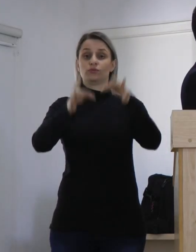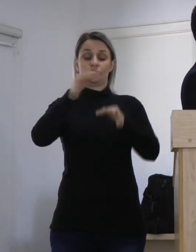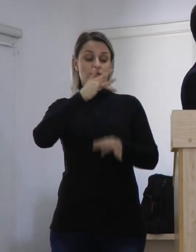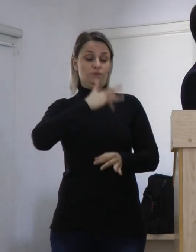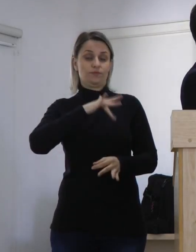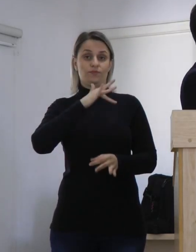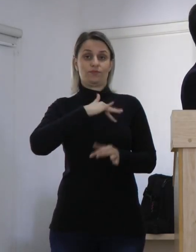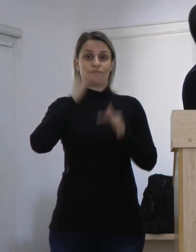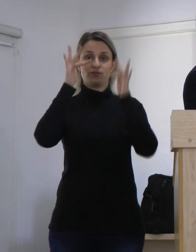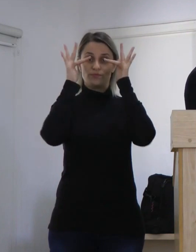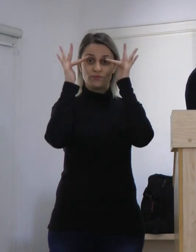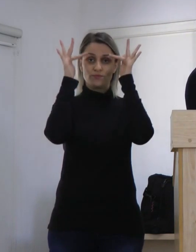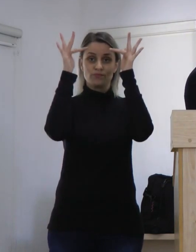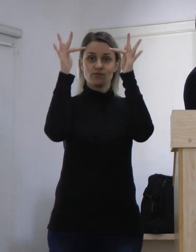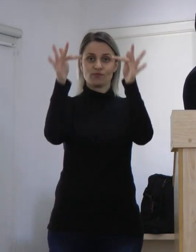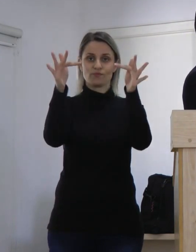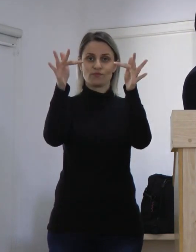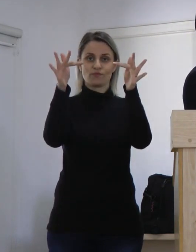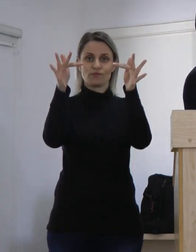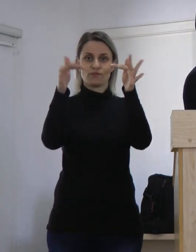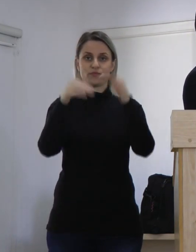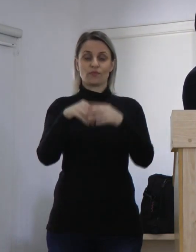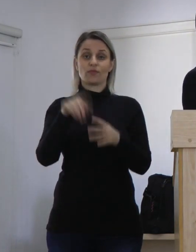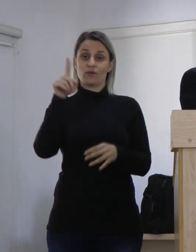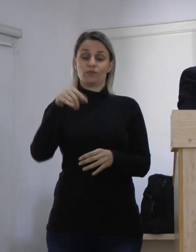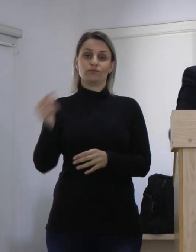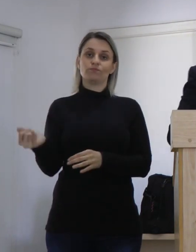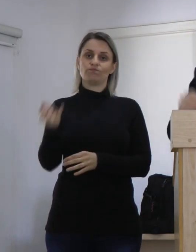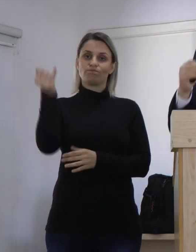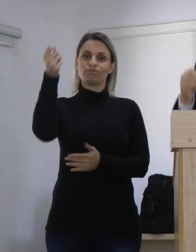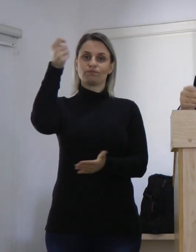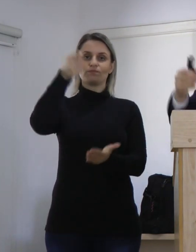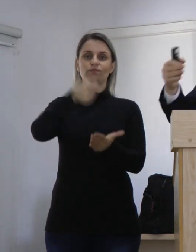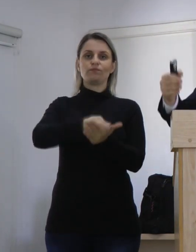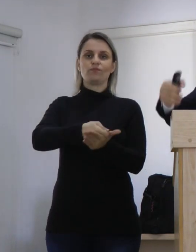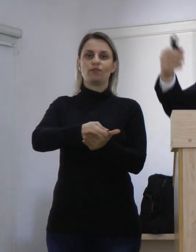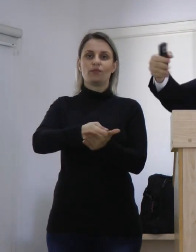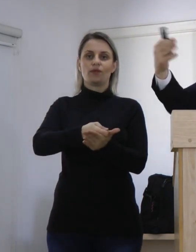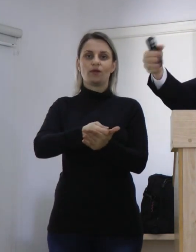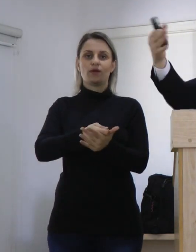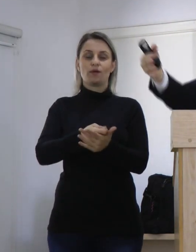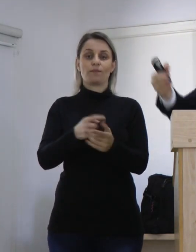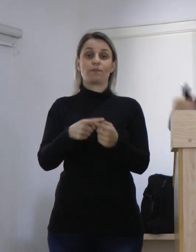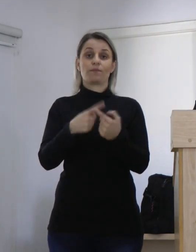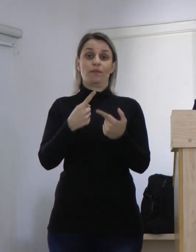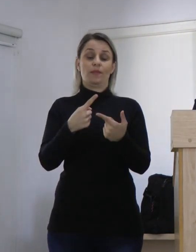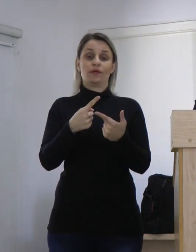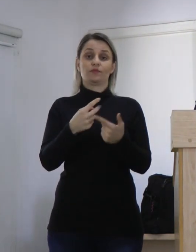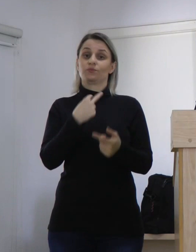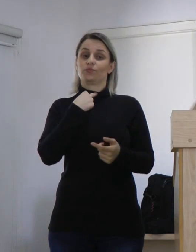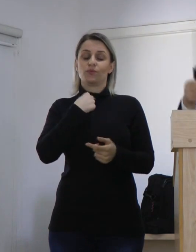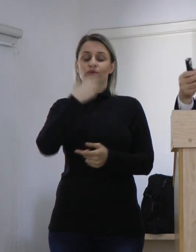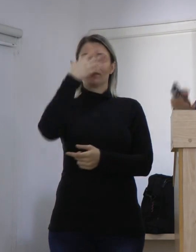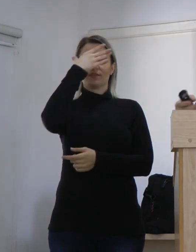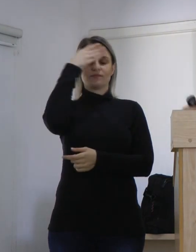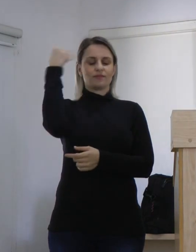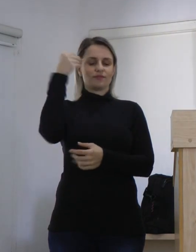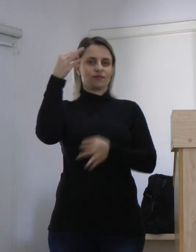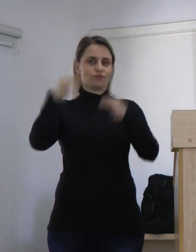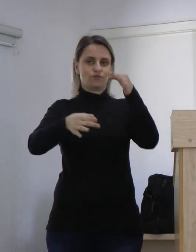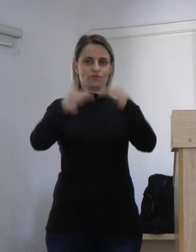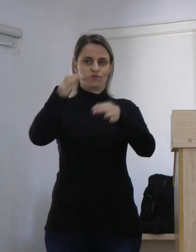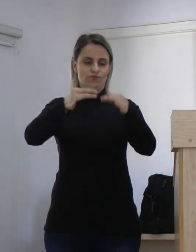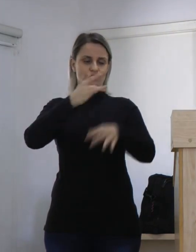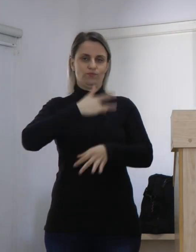Importava praticar estas coisas, importava pagar o dízimo, mas sem omitir, sem esquecer aquelas: a justiça, a